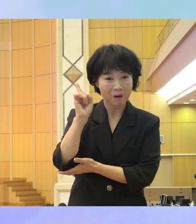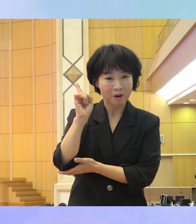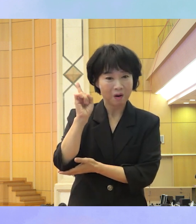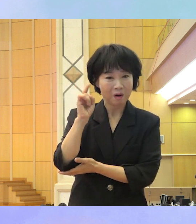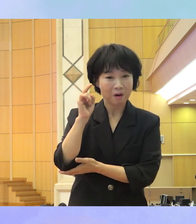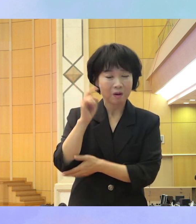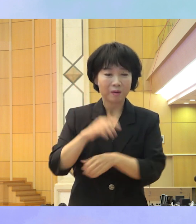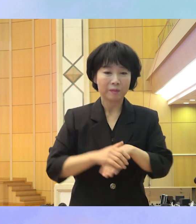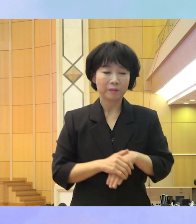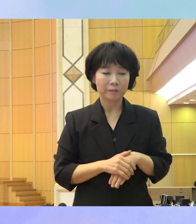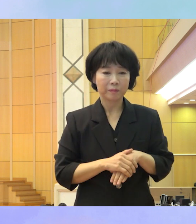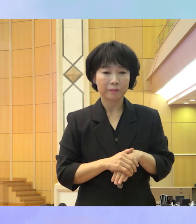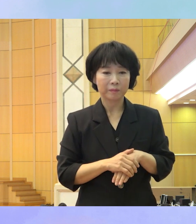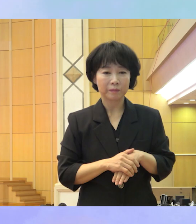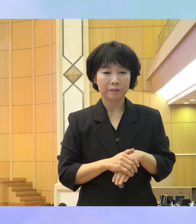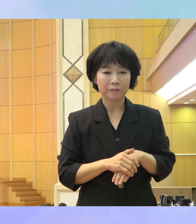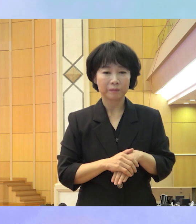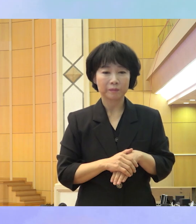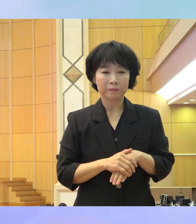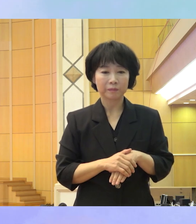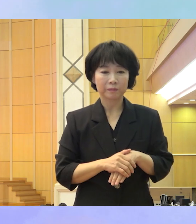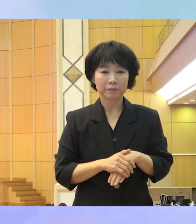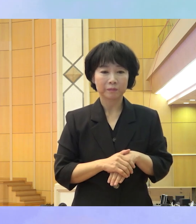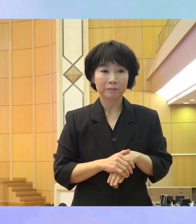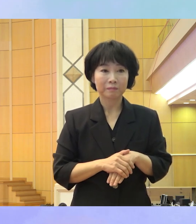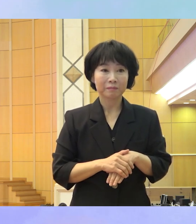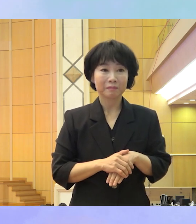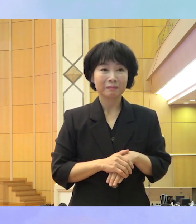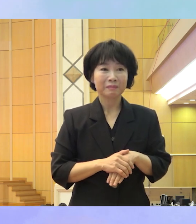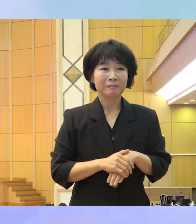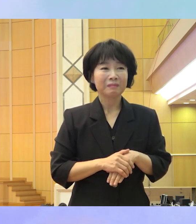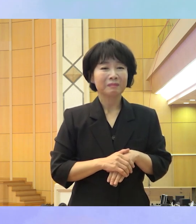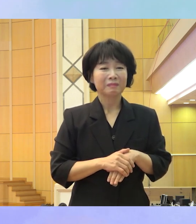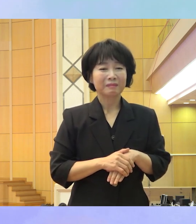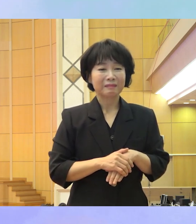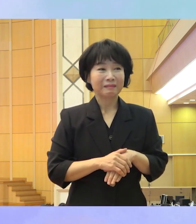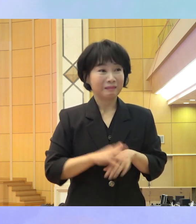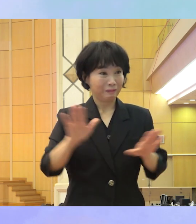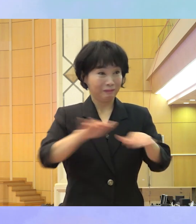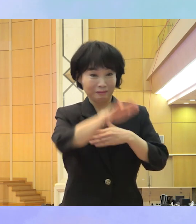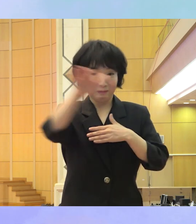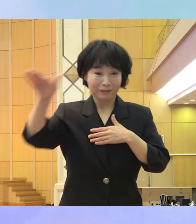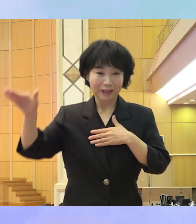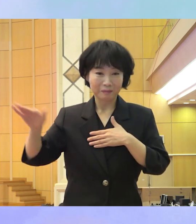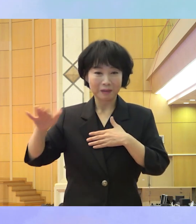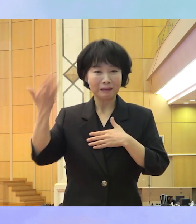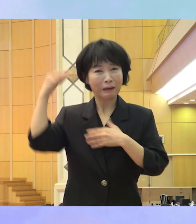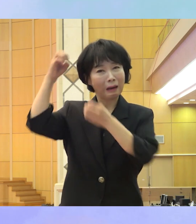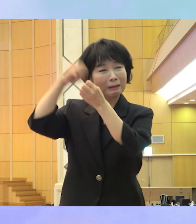구체적으로 설명할 필요는 없을 것 같습니다. 수염이 석자라도